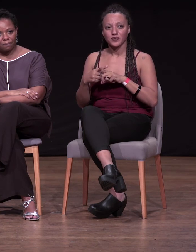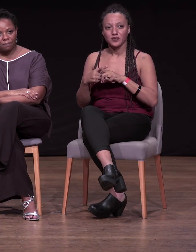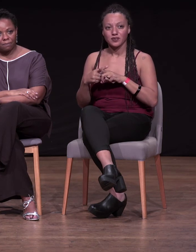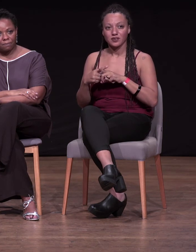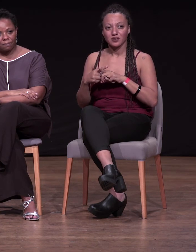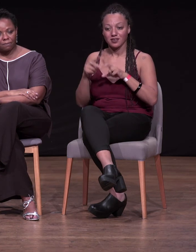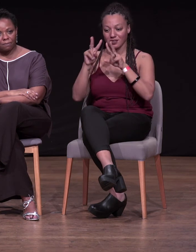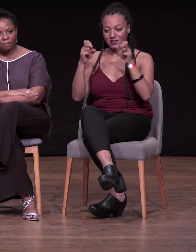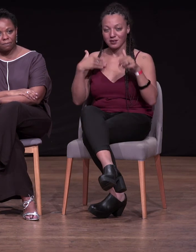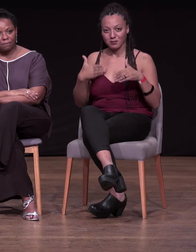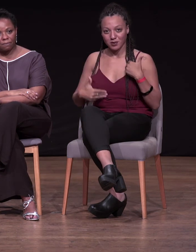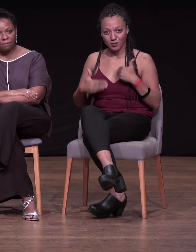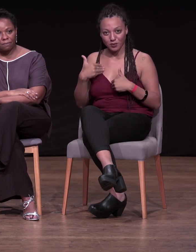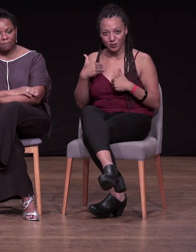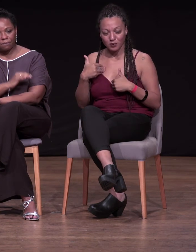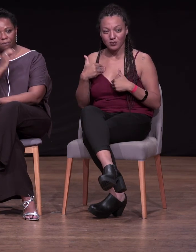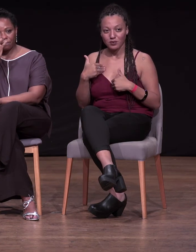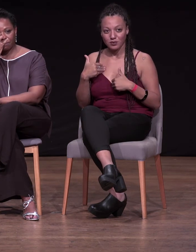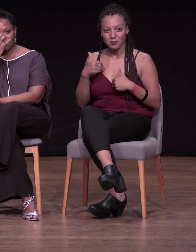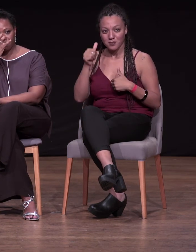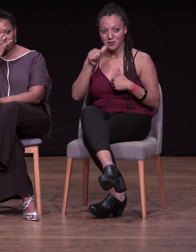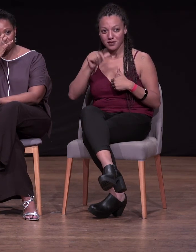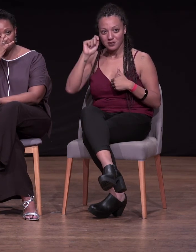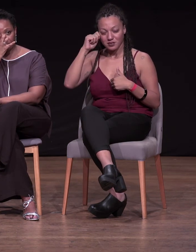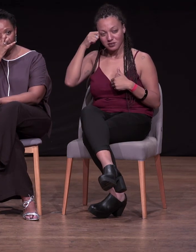nossos corpos,